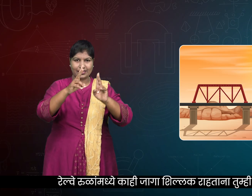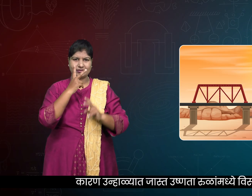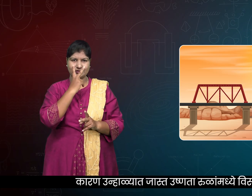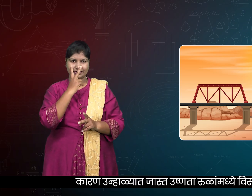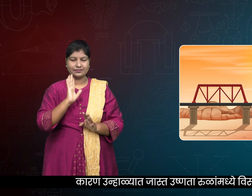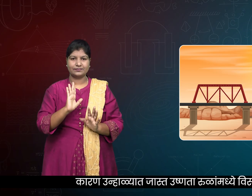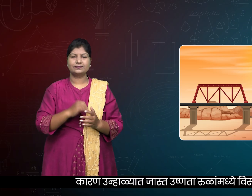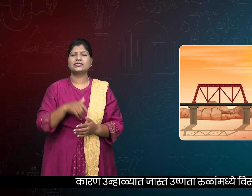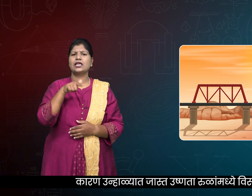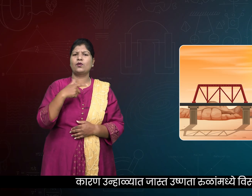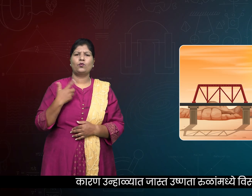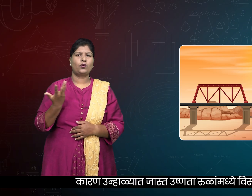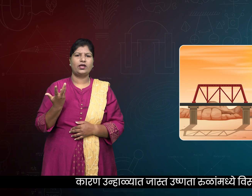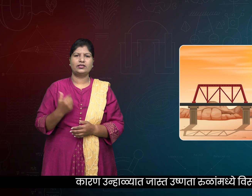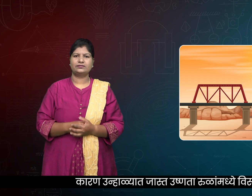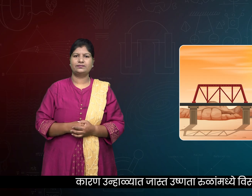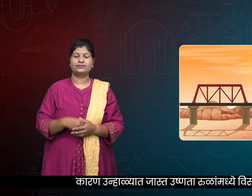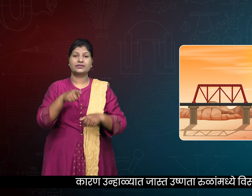कारण उन्हाळ्यात जास्त उष्णता रुळांमध्ये विस्तार करते.